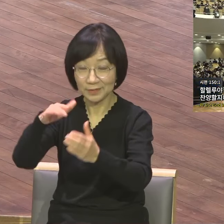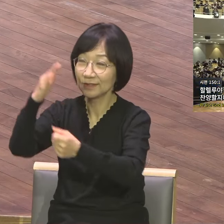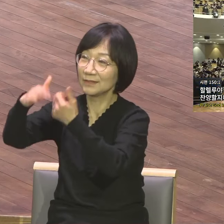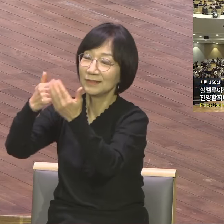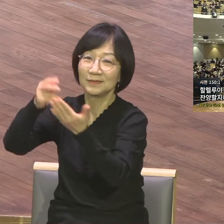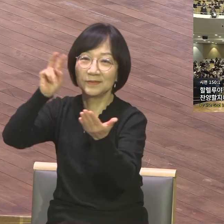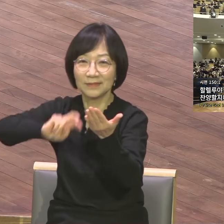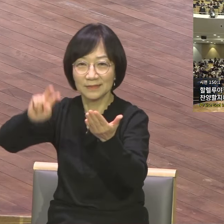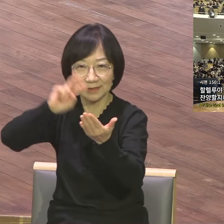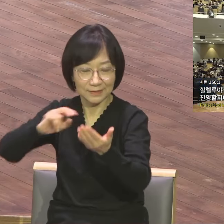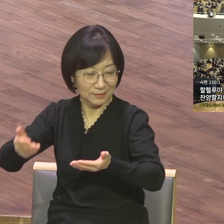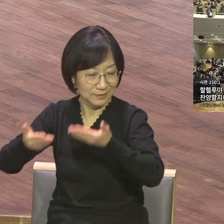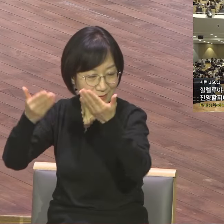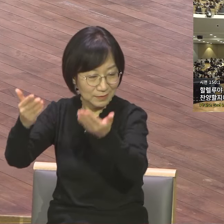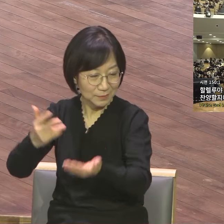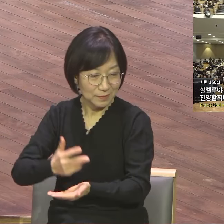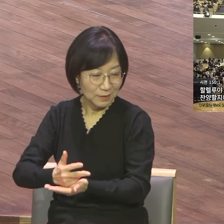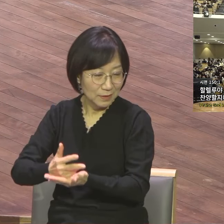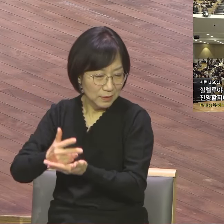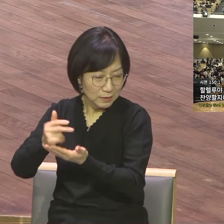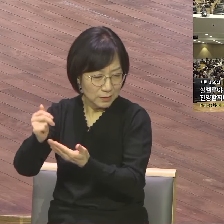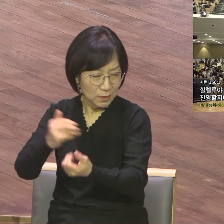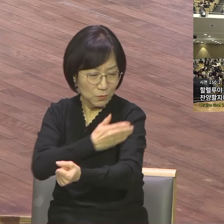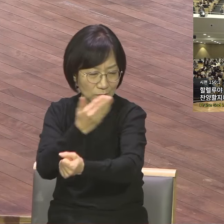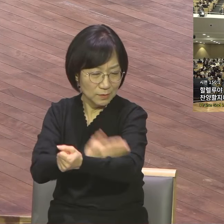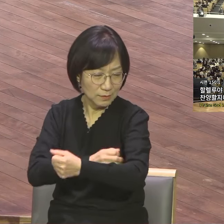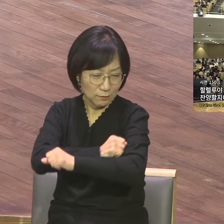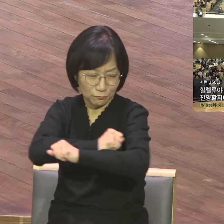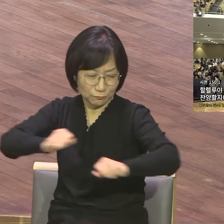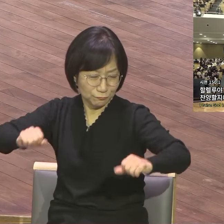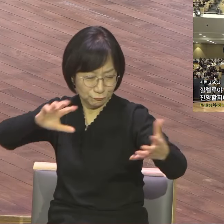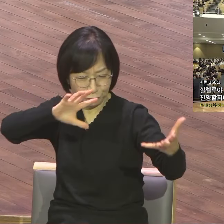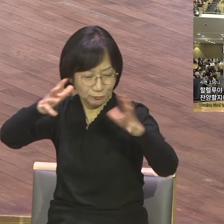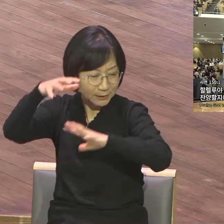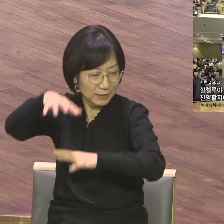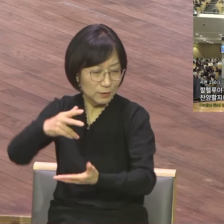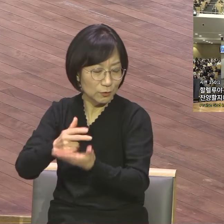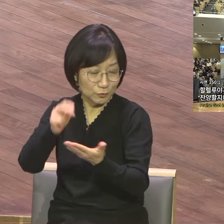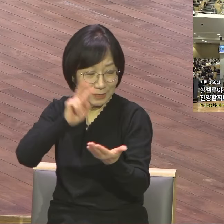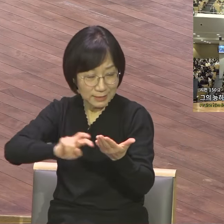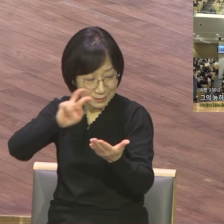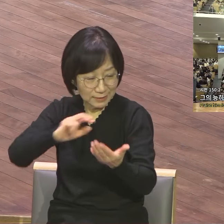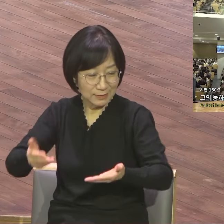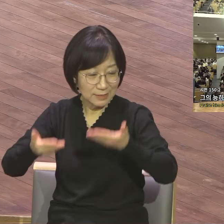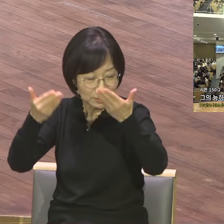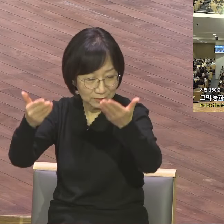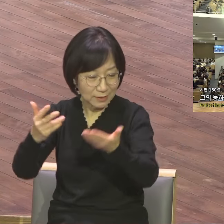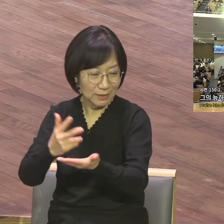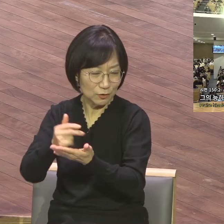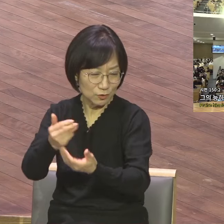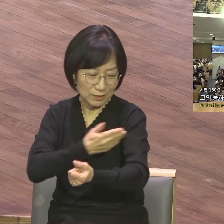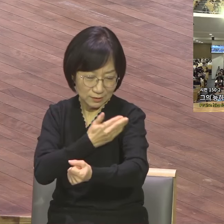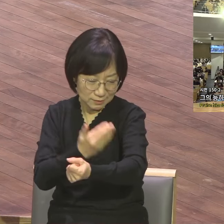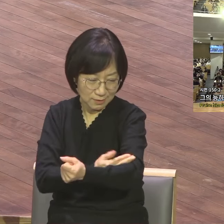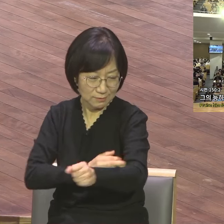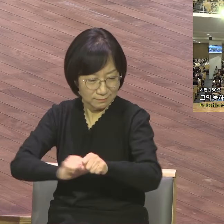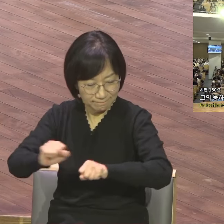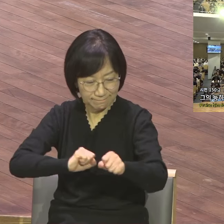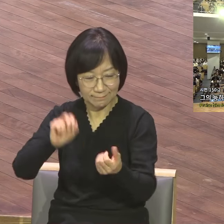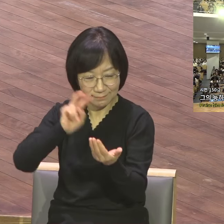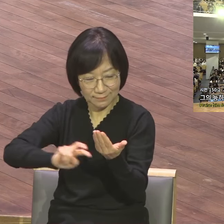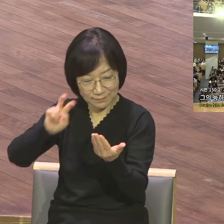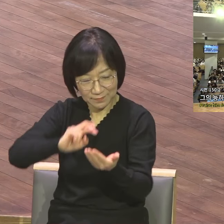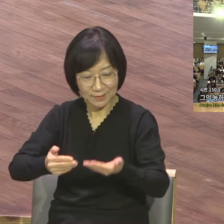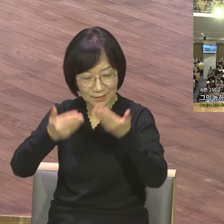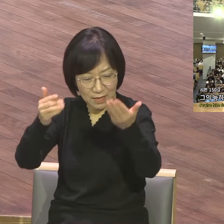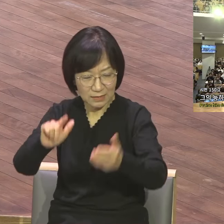그의 성소에서 하나님을 찬양하며 그의 은능의 임청에서 그를 찬양할지어다. 그의 능하신